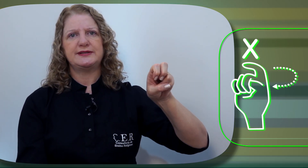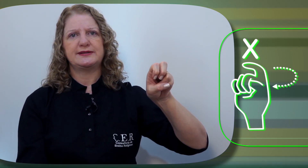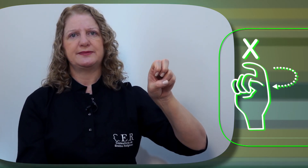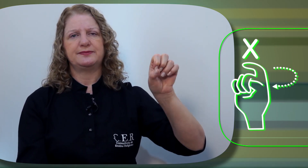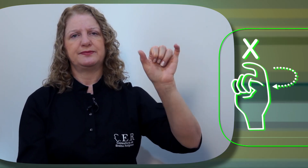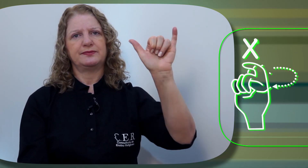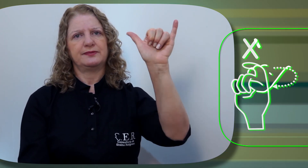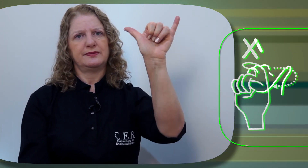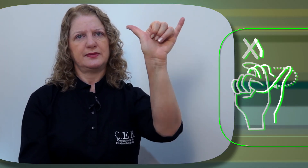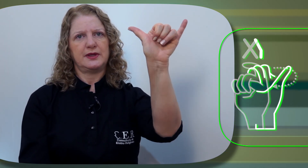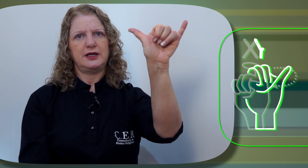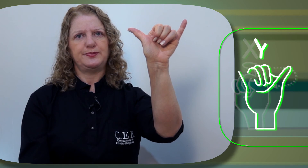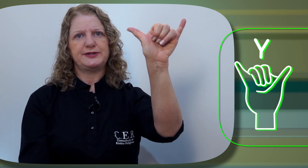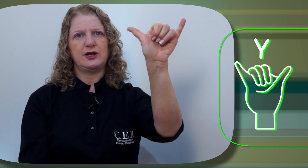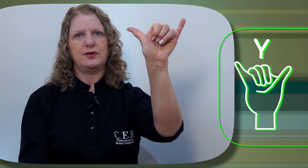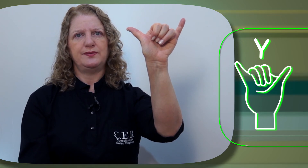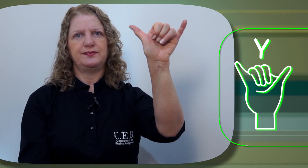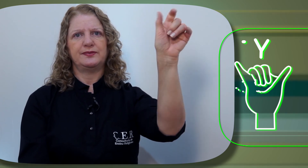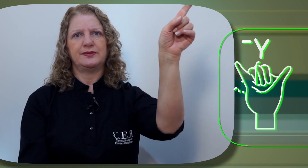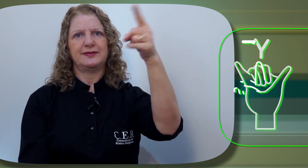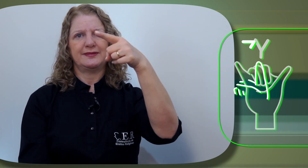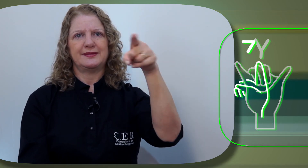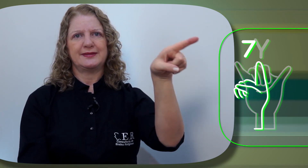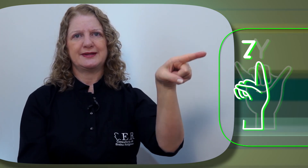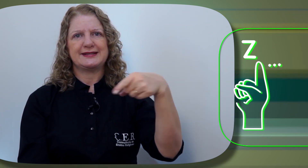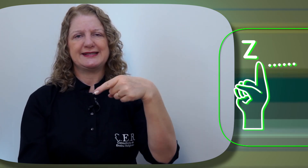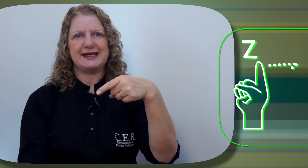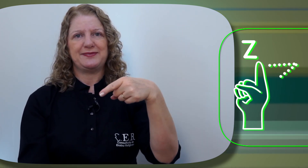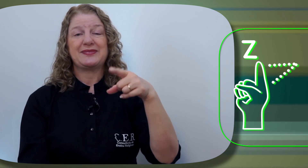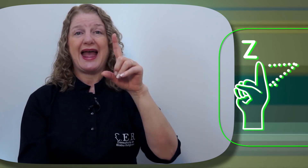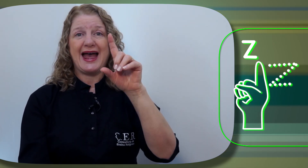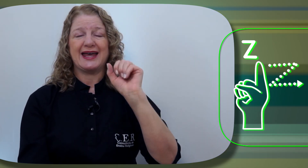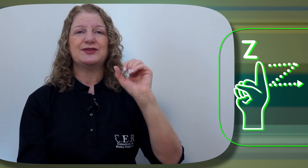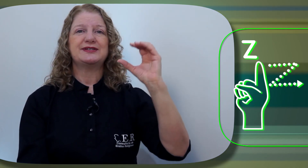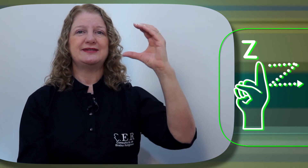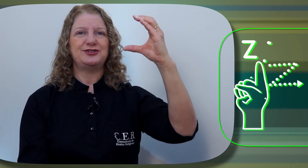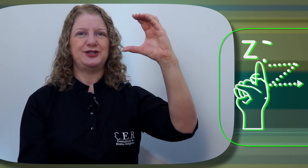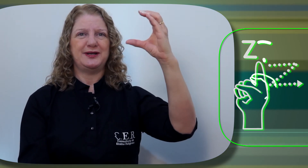X, Y, Z. A e o C cedilha.